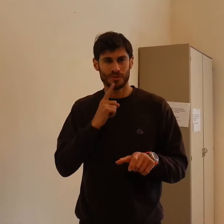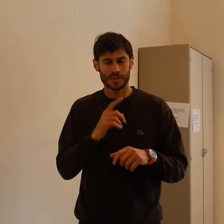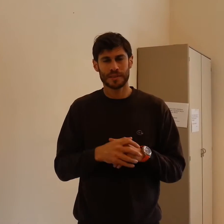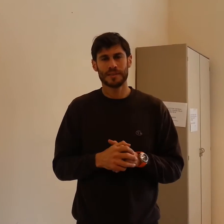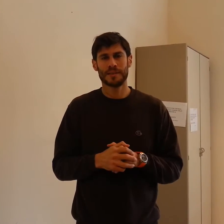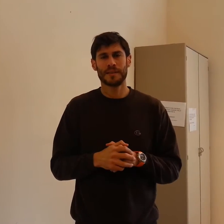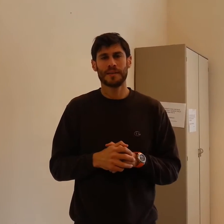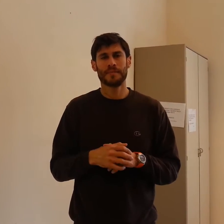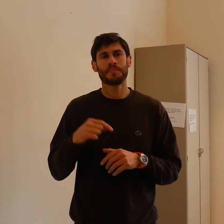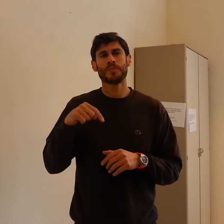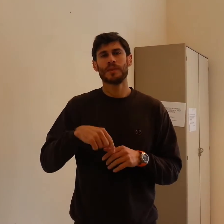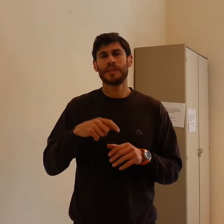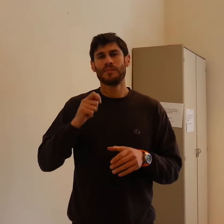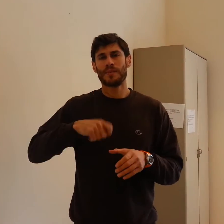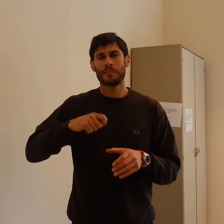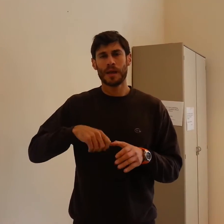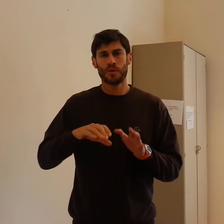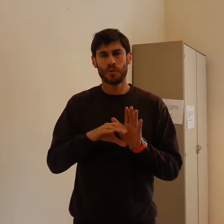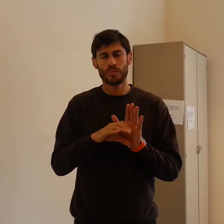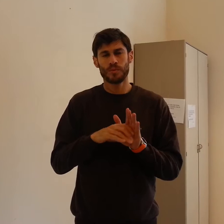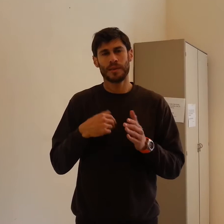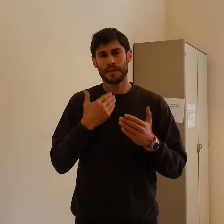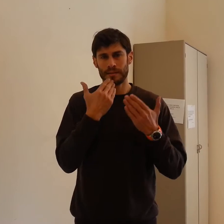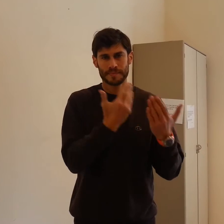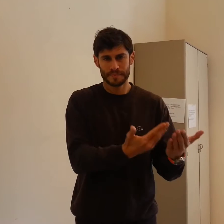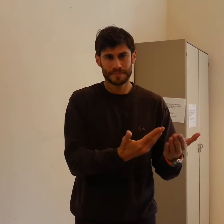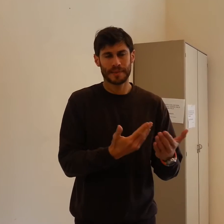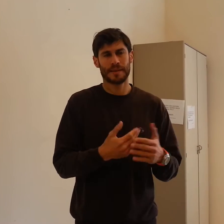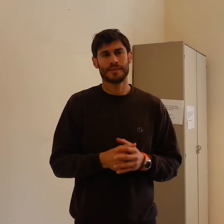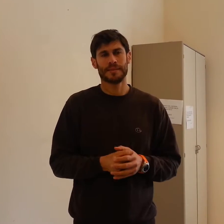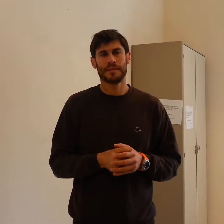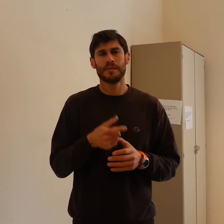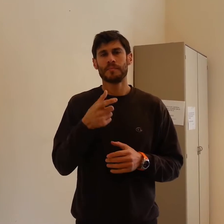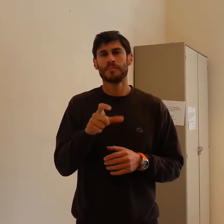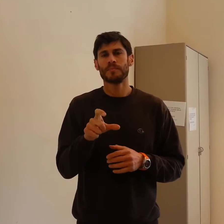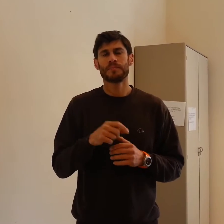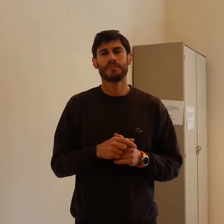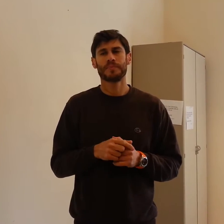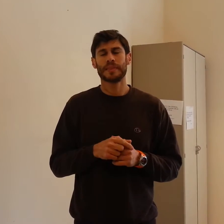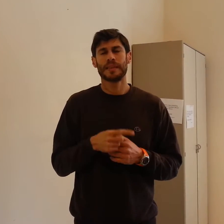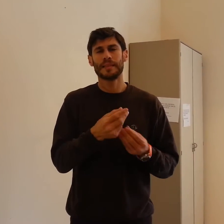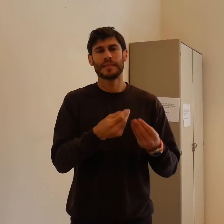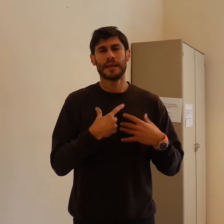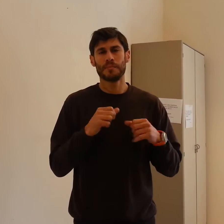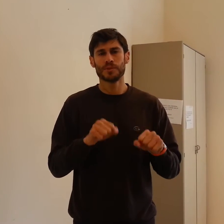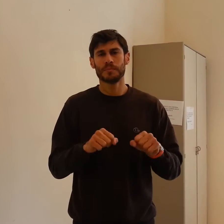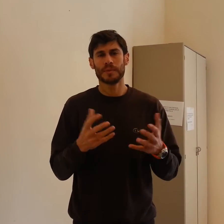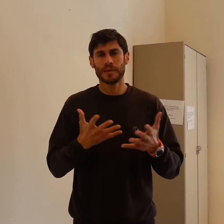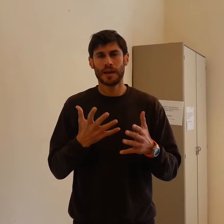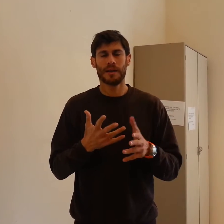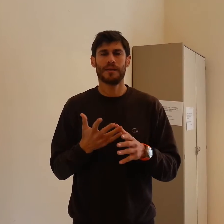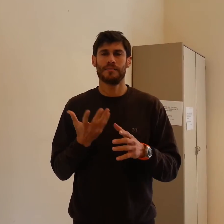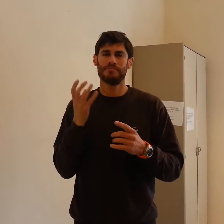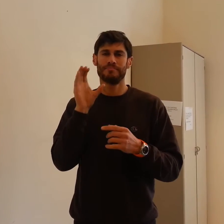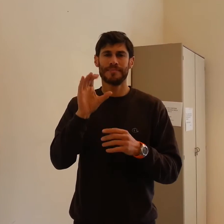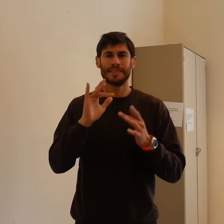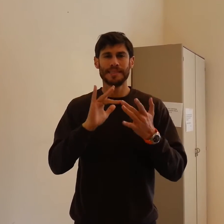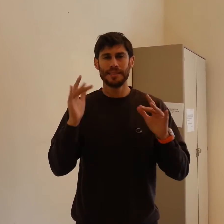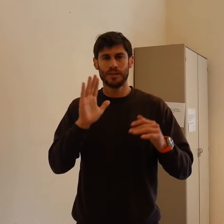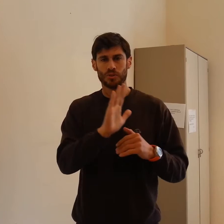l'ente che tutela le persone sorde. Ringrazio l'amministrazione comunale di Fabriano perché ci